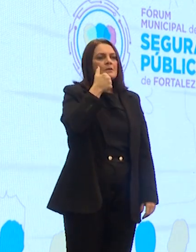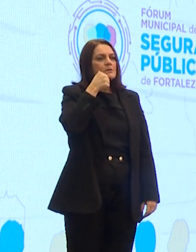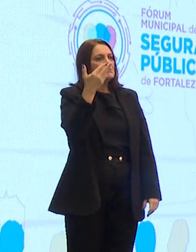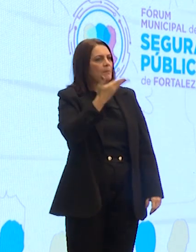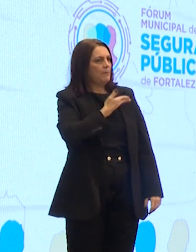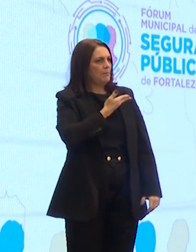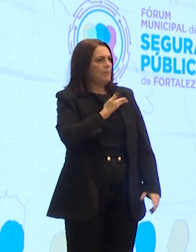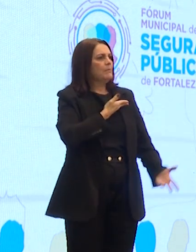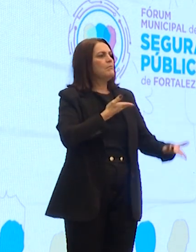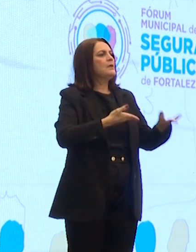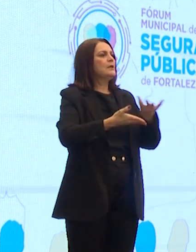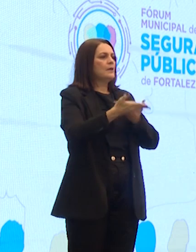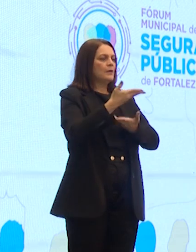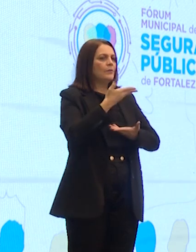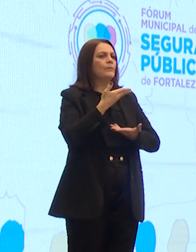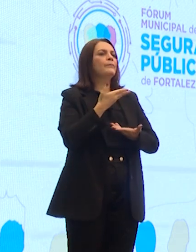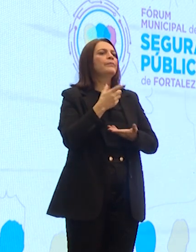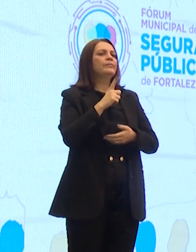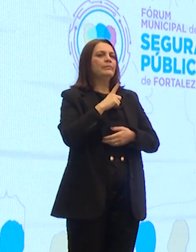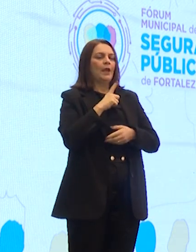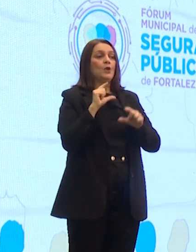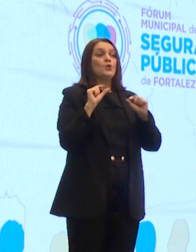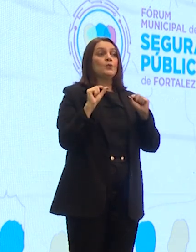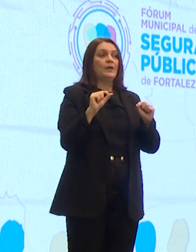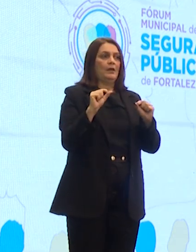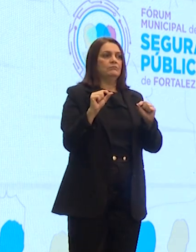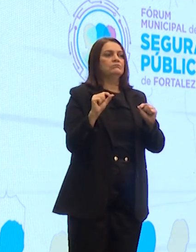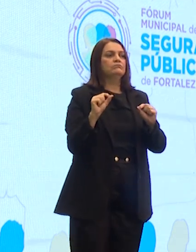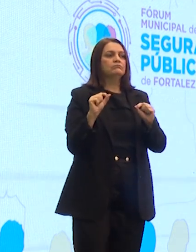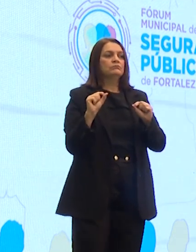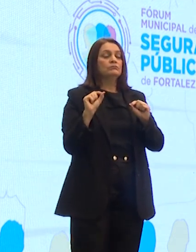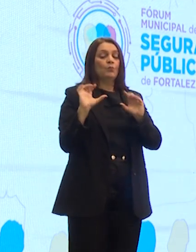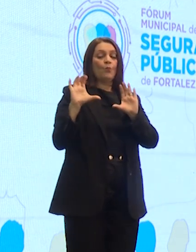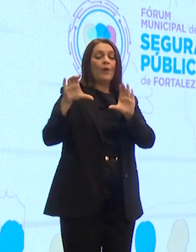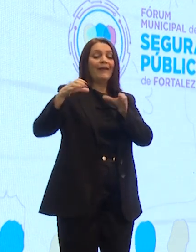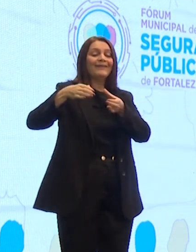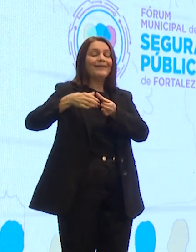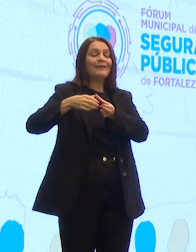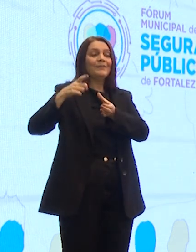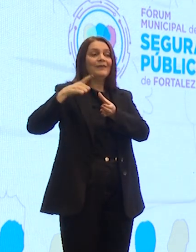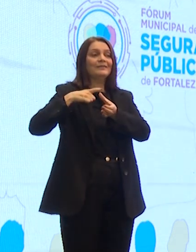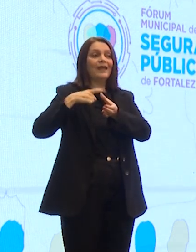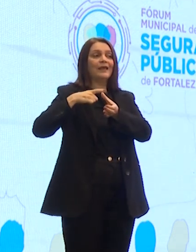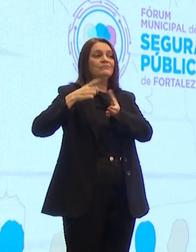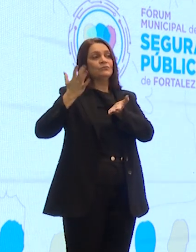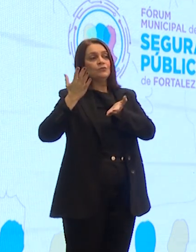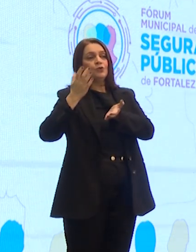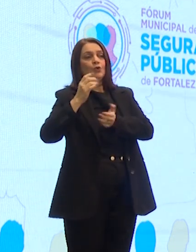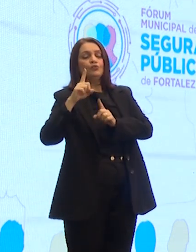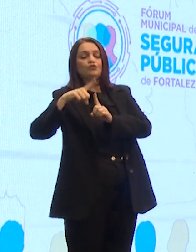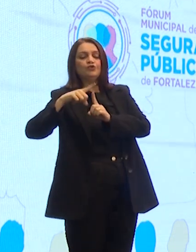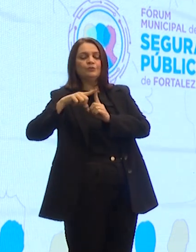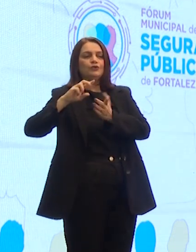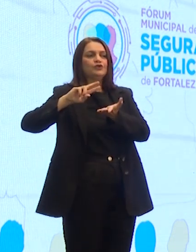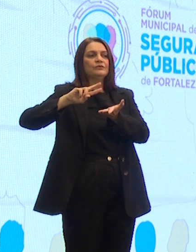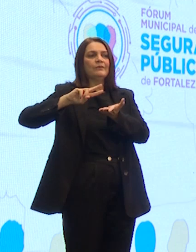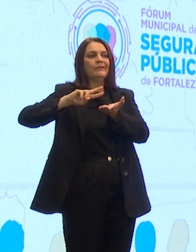tende a uma corrente interpretativa. E o Supremo, mais recentemente, está indo em outra